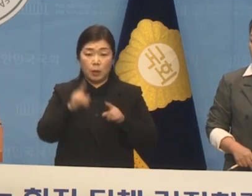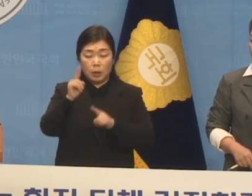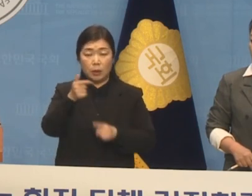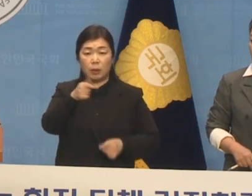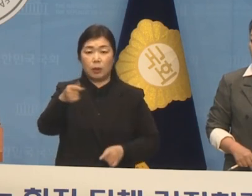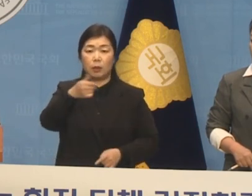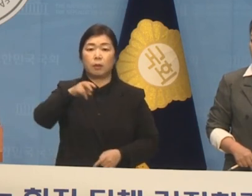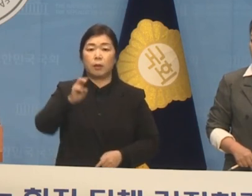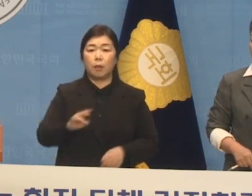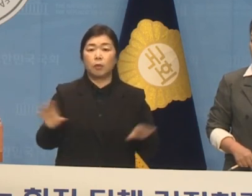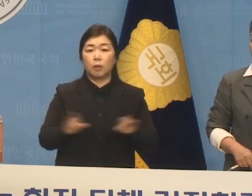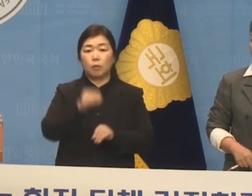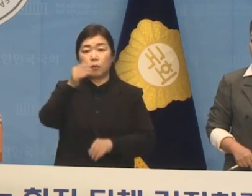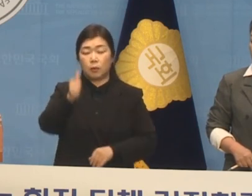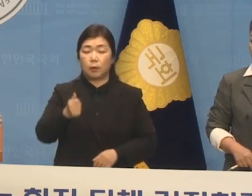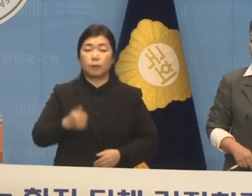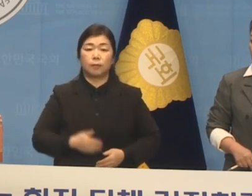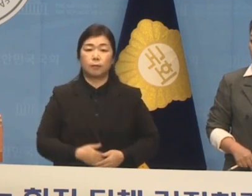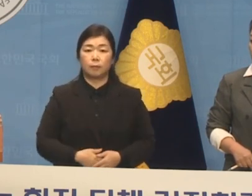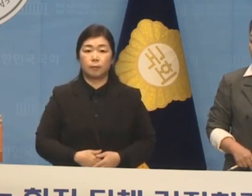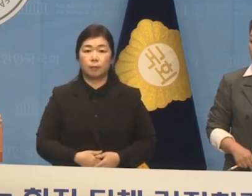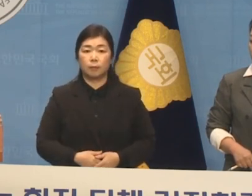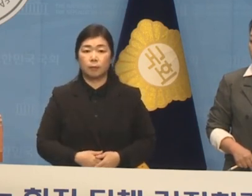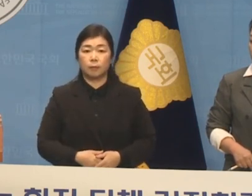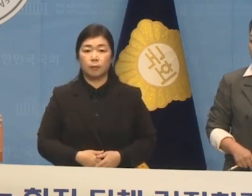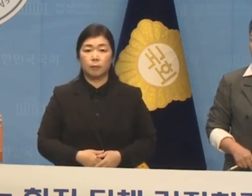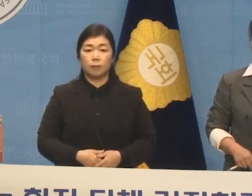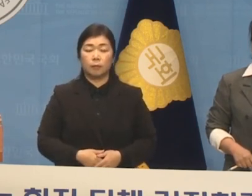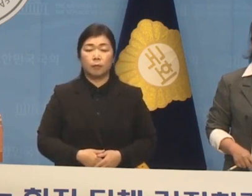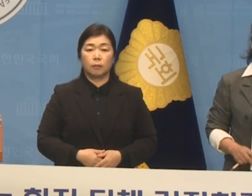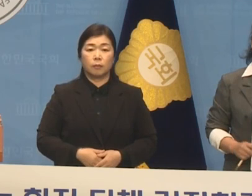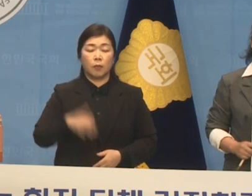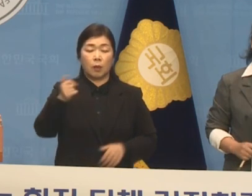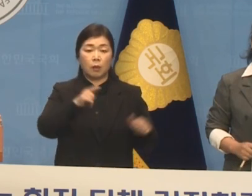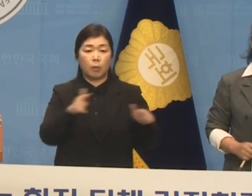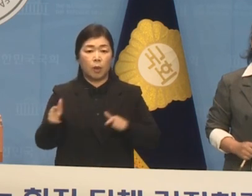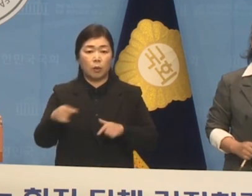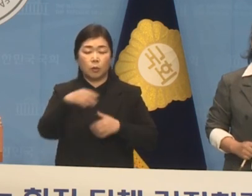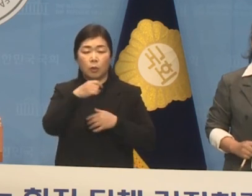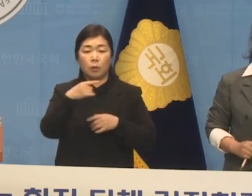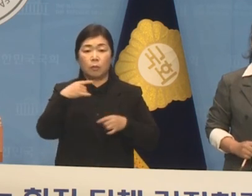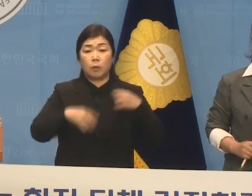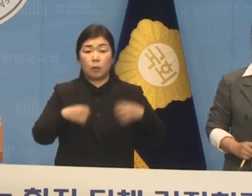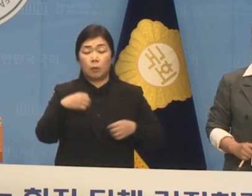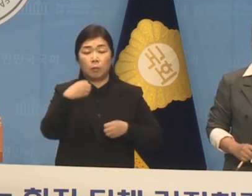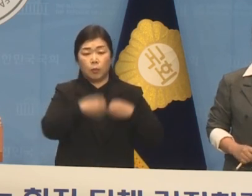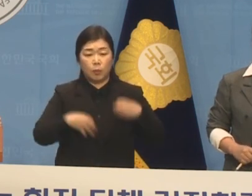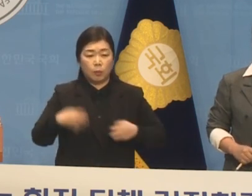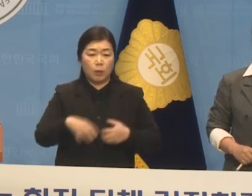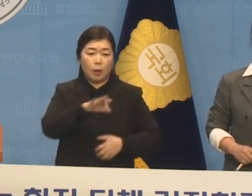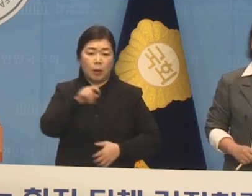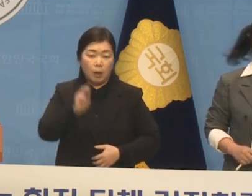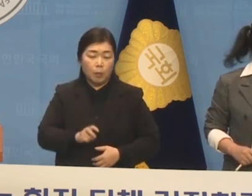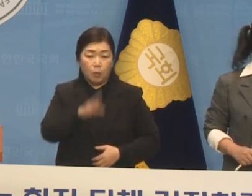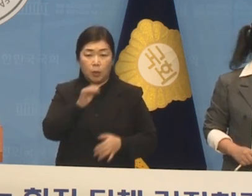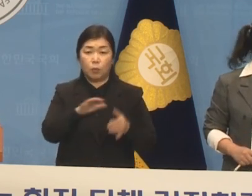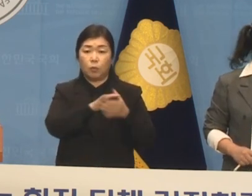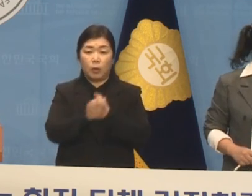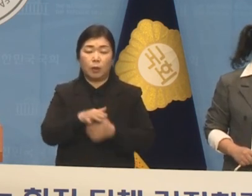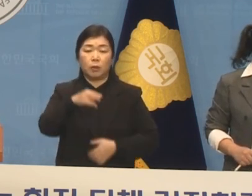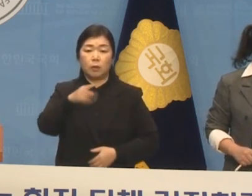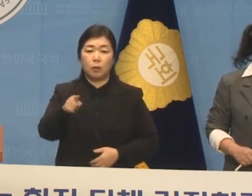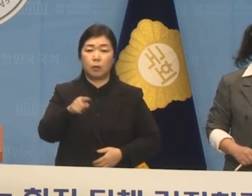이기남 사무국장님 참석하셨습니다. 한국 다발 골수종 한우회 서진무님